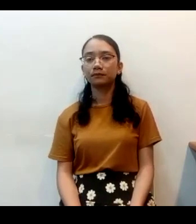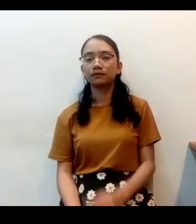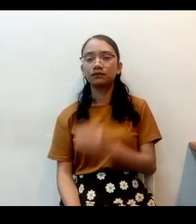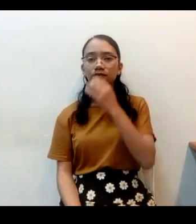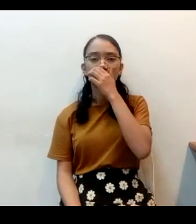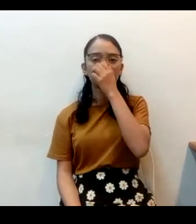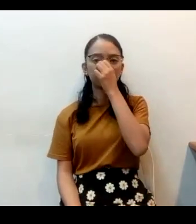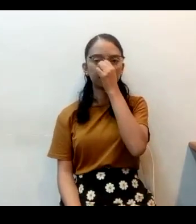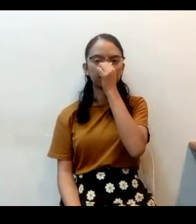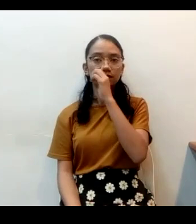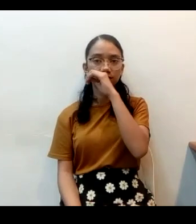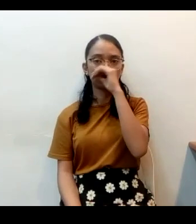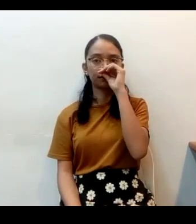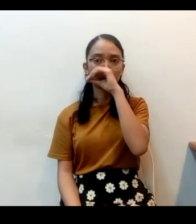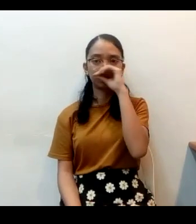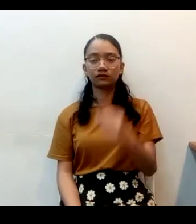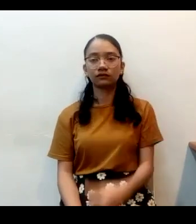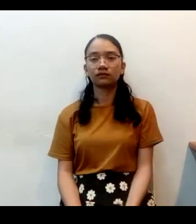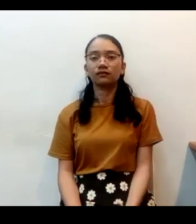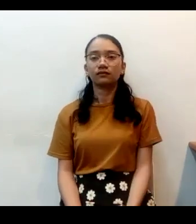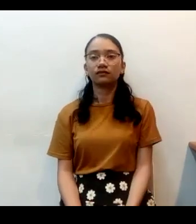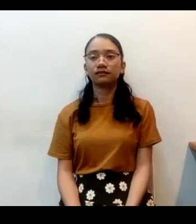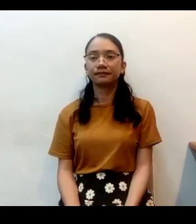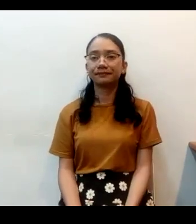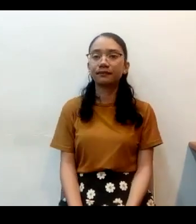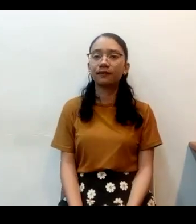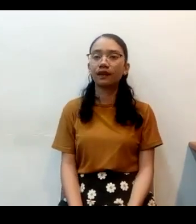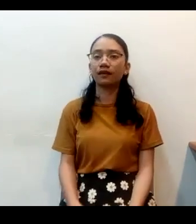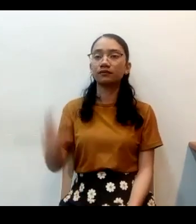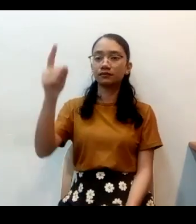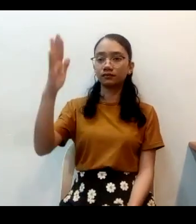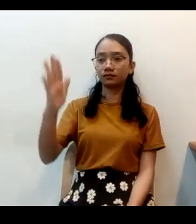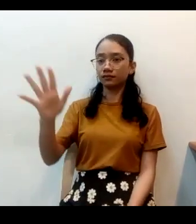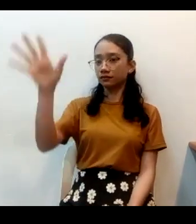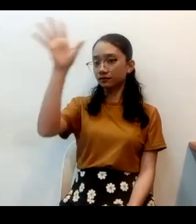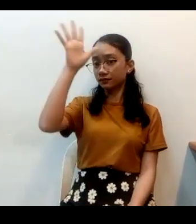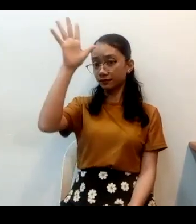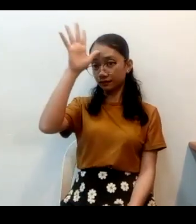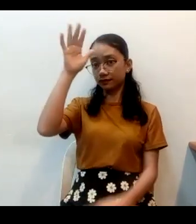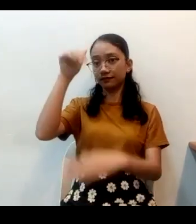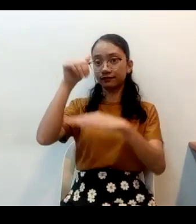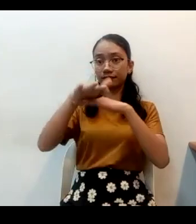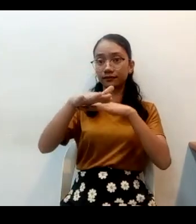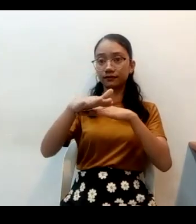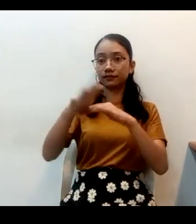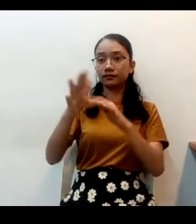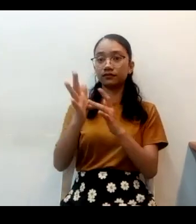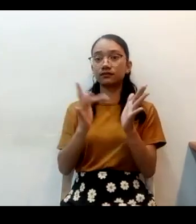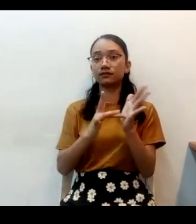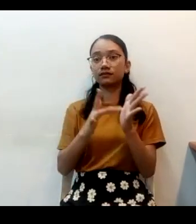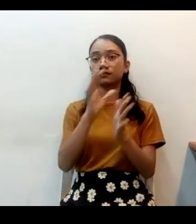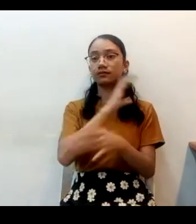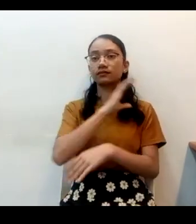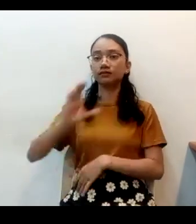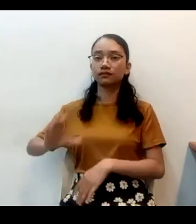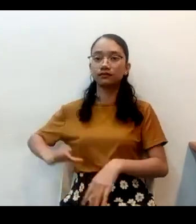paano sinusugo ako ng Ama, ay sinusugo ko rin naman kayo. God the Father sent Jesus Christ. Kaya yung Diyos Ama ay sinusugo sa Yesu